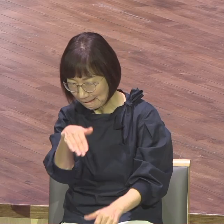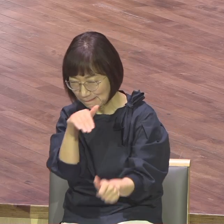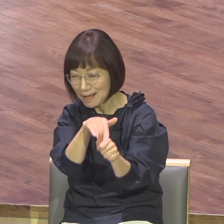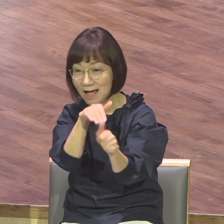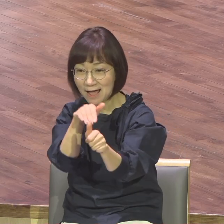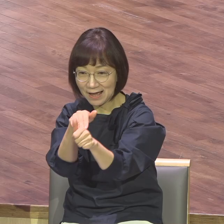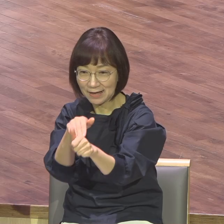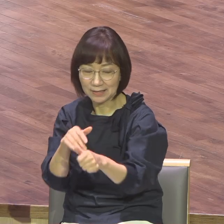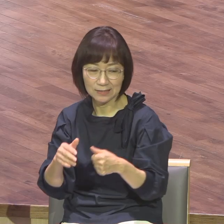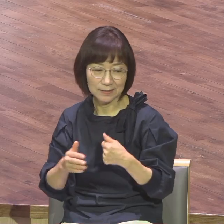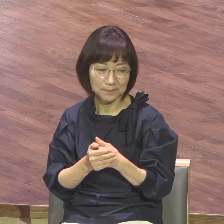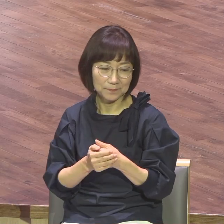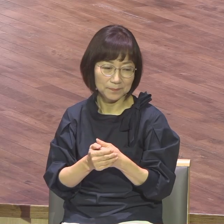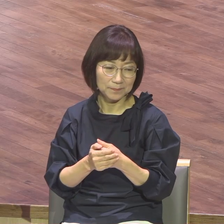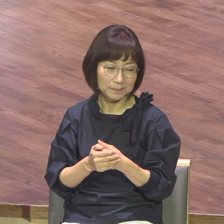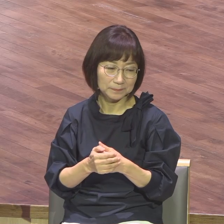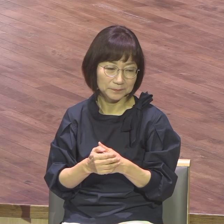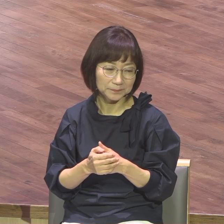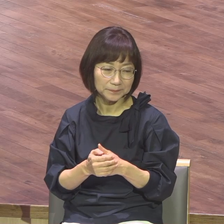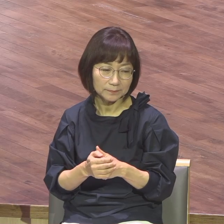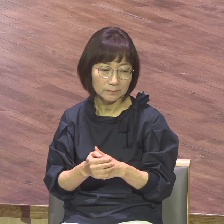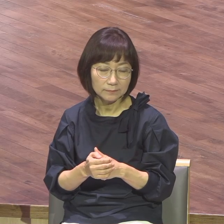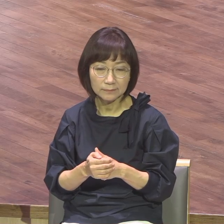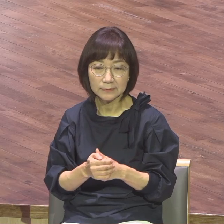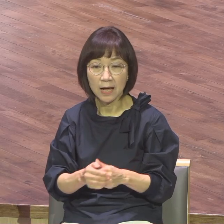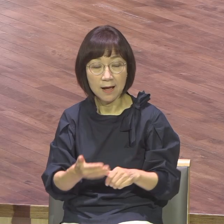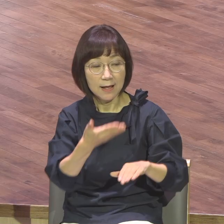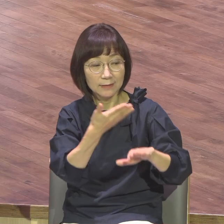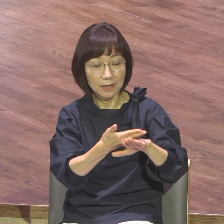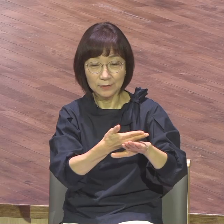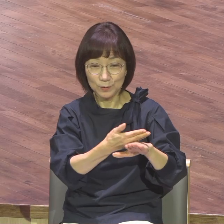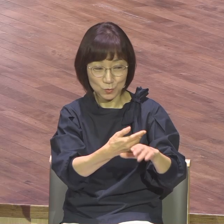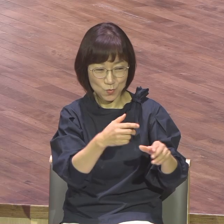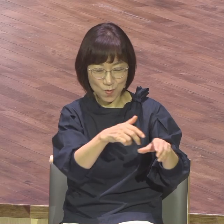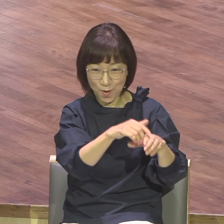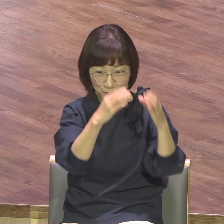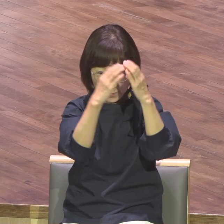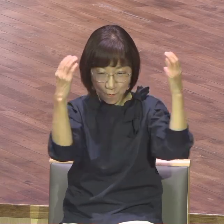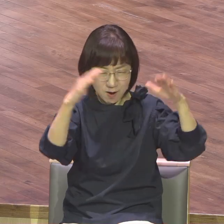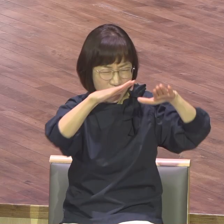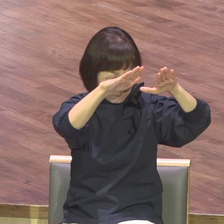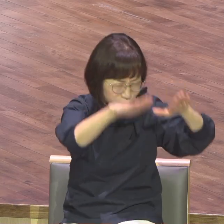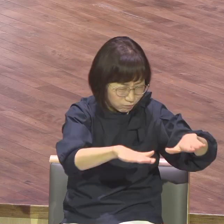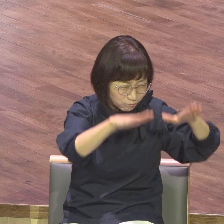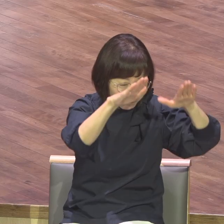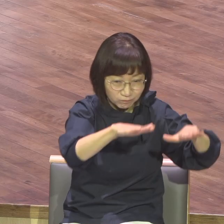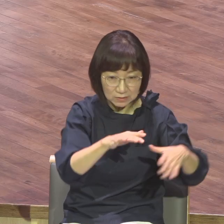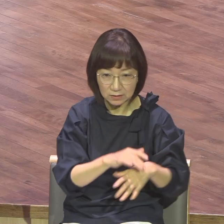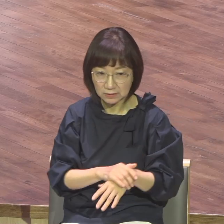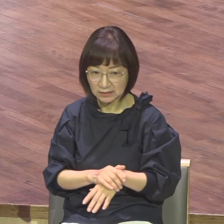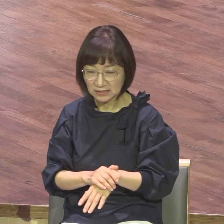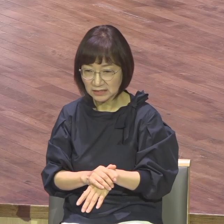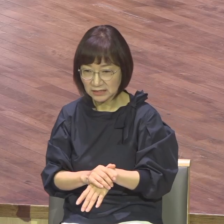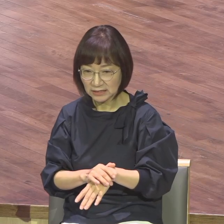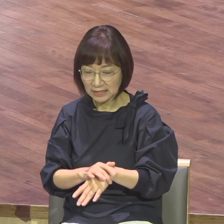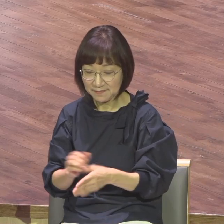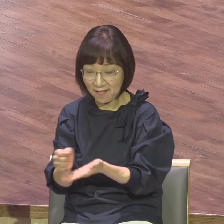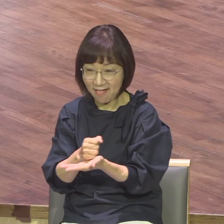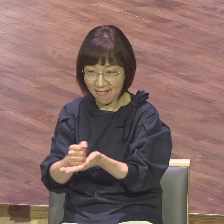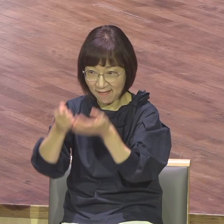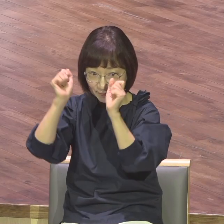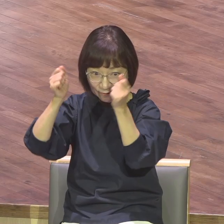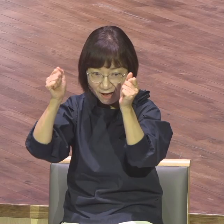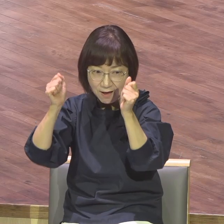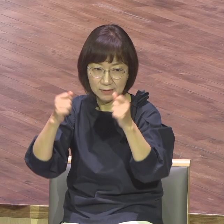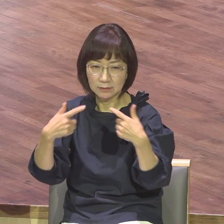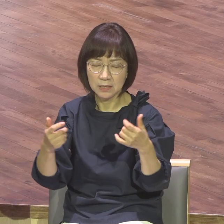교인들이 제일 기도 안 해요. 저 종교인들보다 저 모슬렘보다 저 무당보다 기도 더 안 해요.